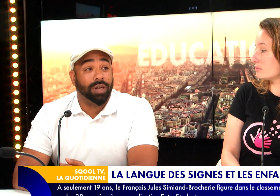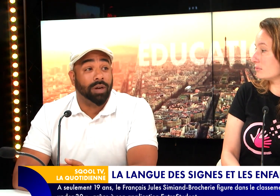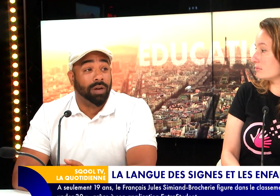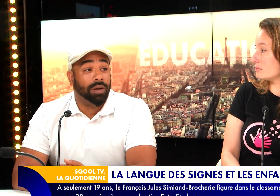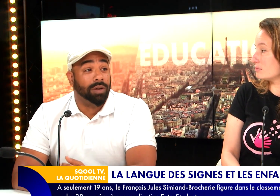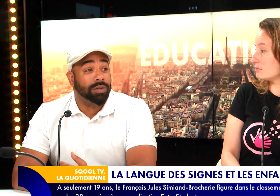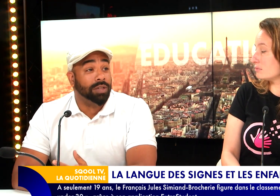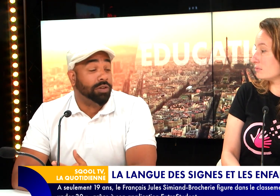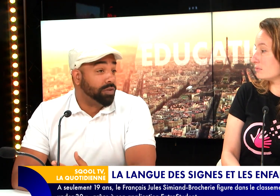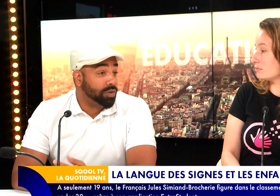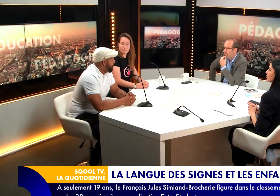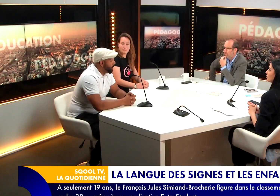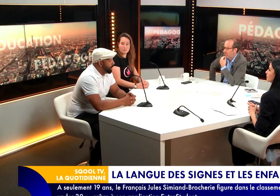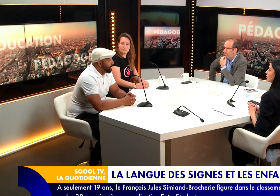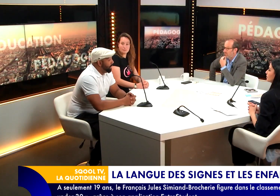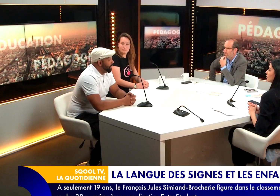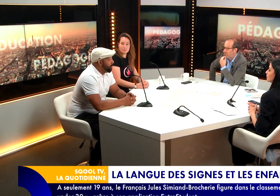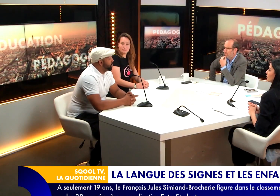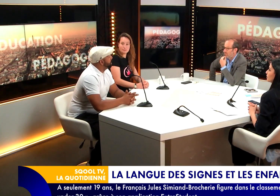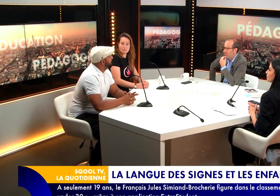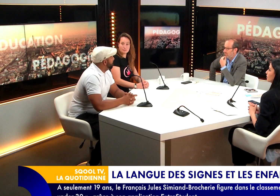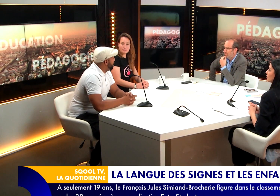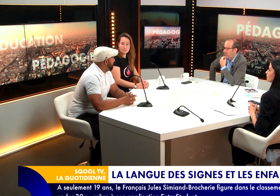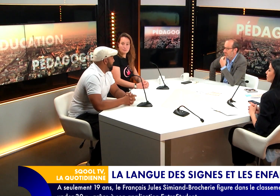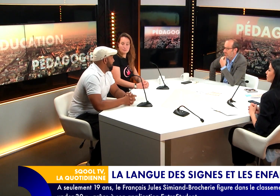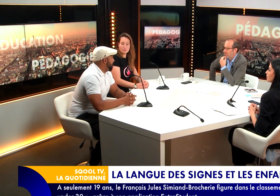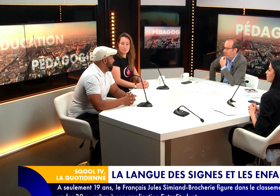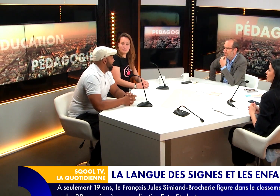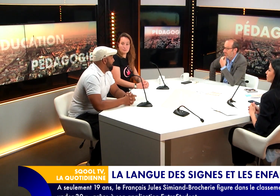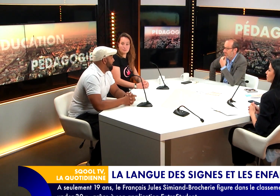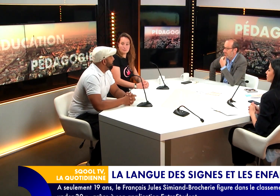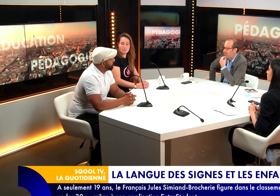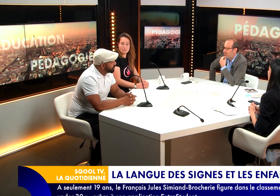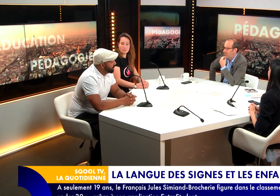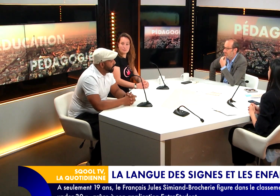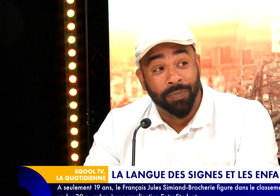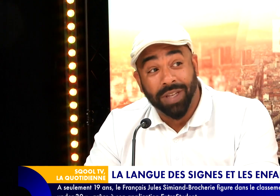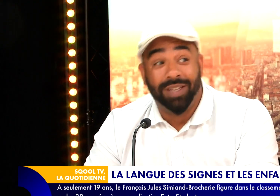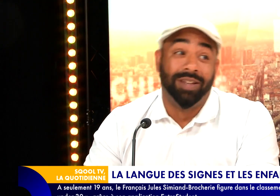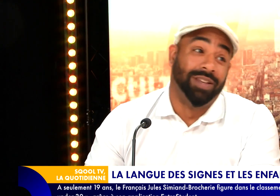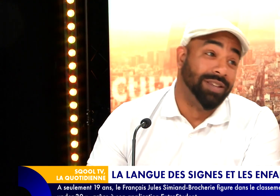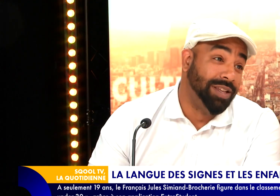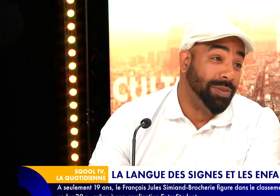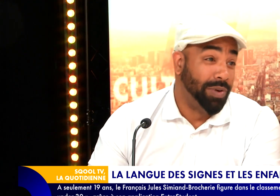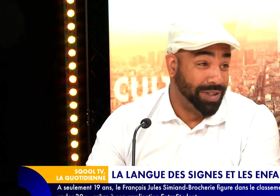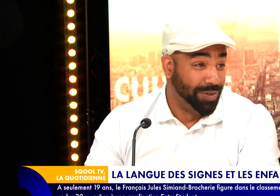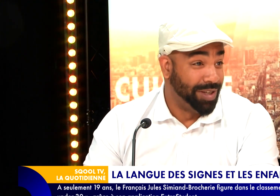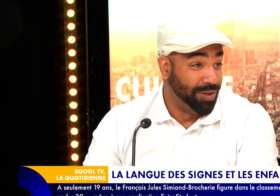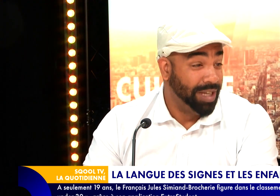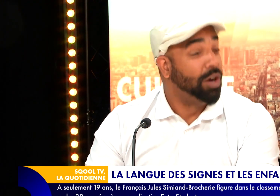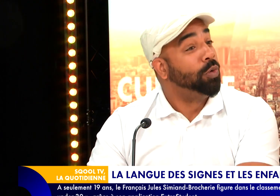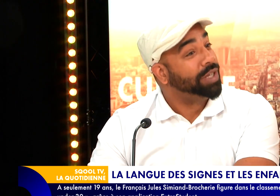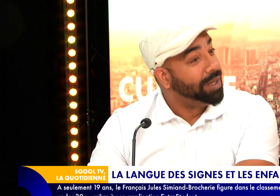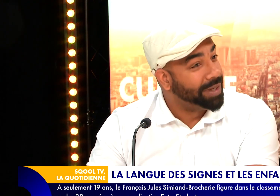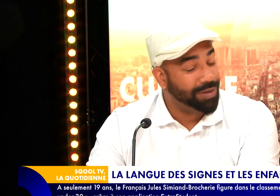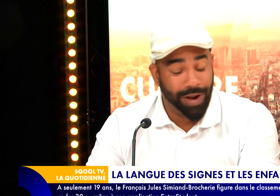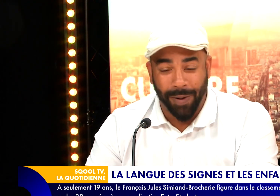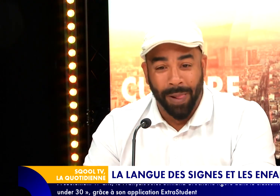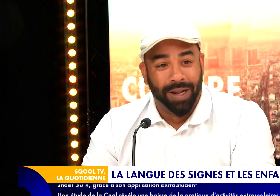auprès des enfants sourds. Et en plus, ce qui est drôle, c'est que c'est un Français qui s'est déporté aux États-Unis, qui a rencontré un pasteur.